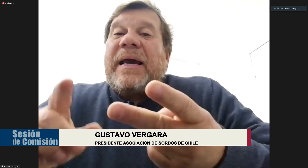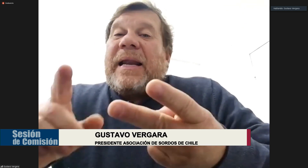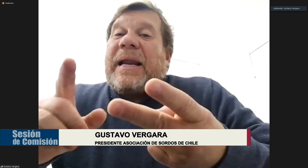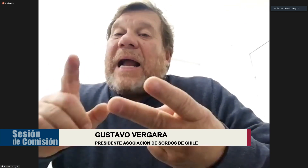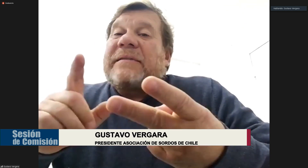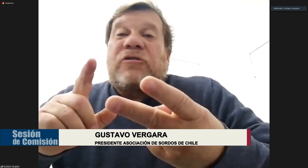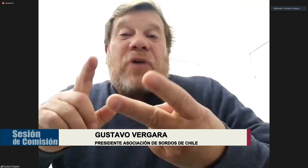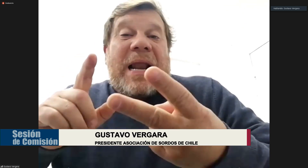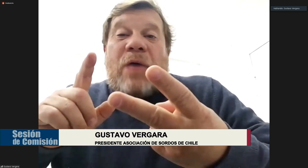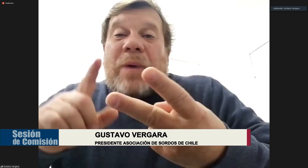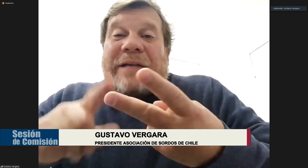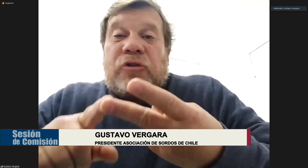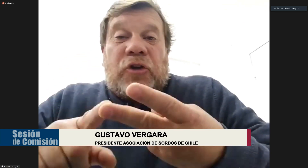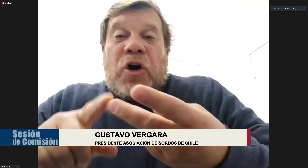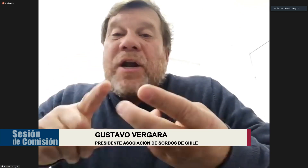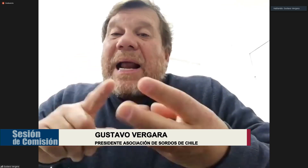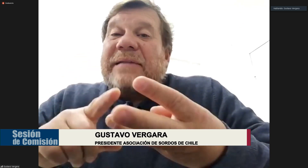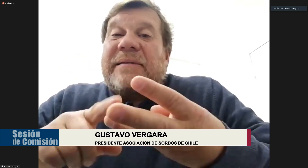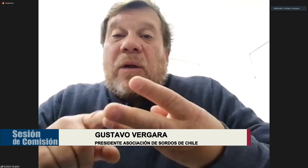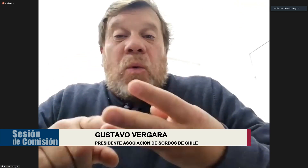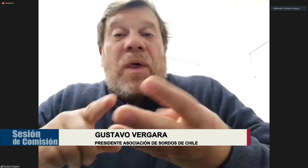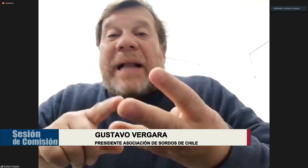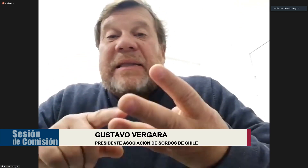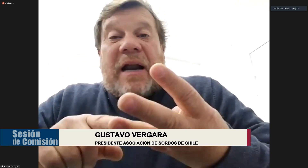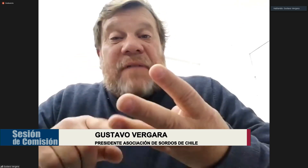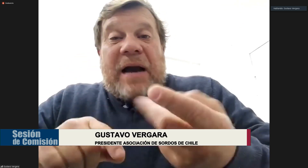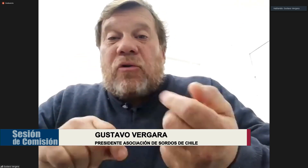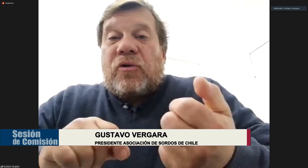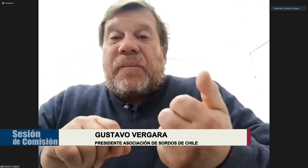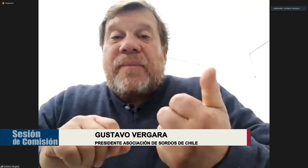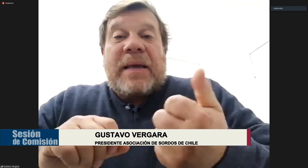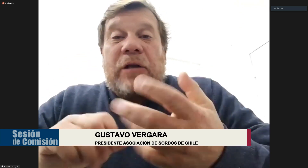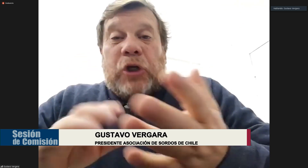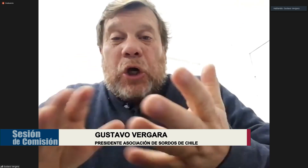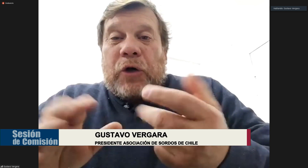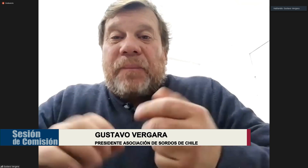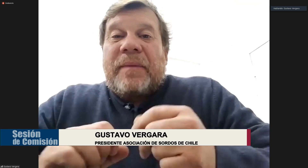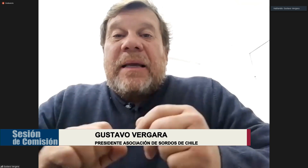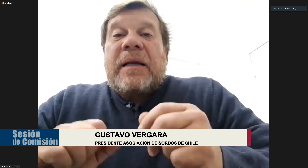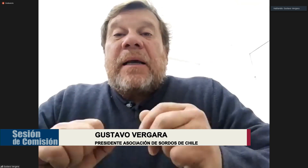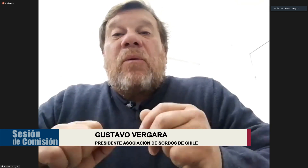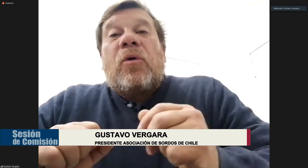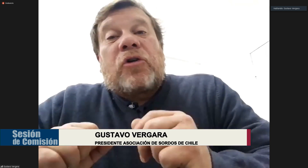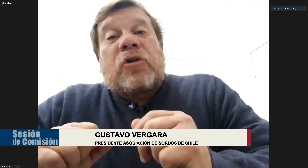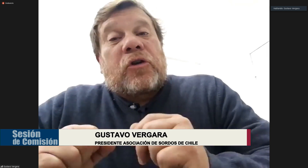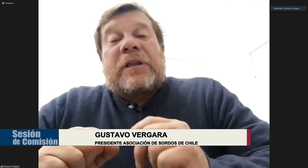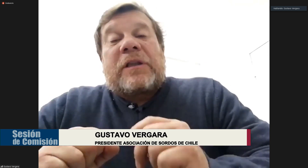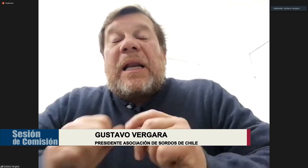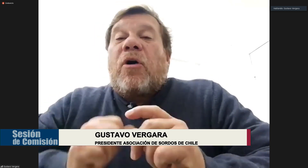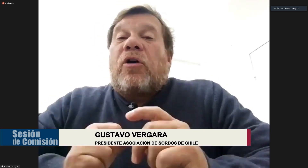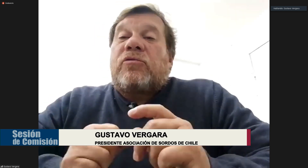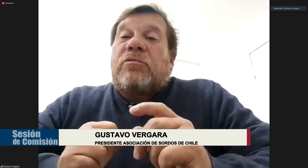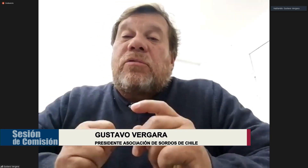el acceso a la educación, a la salud, al trabajo, a todo. Nosotros tenemos